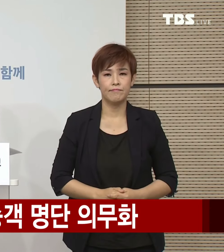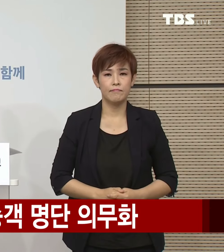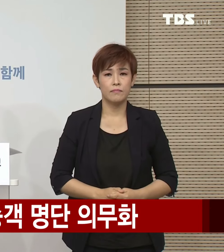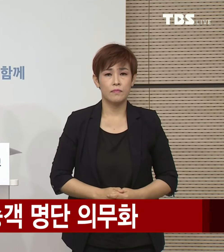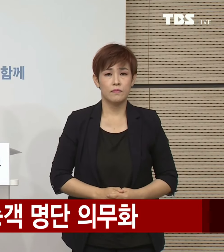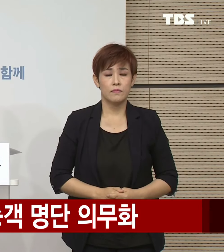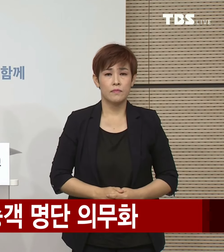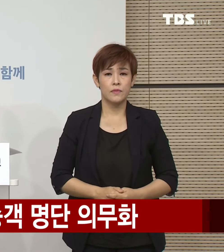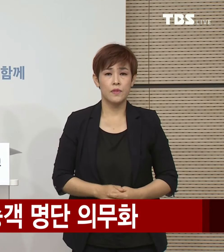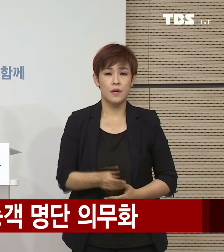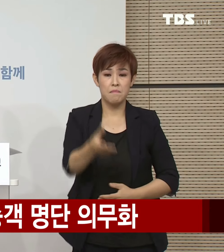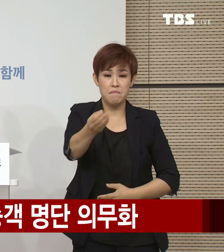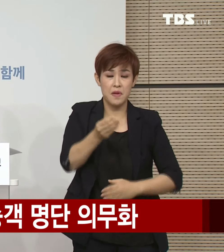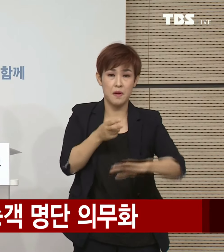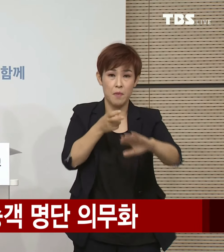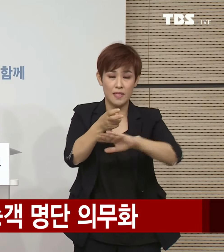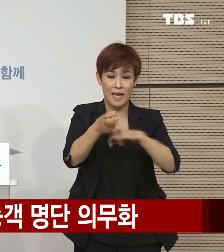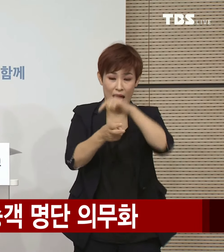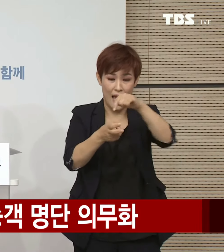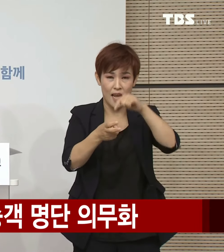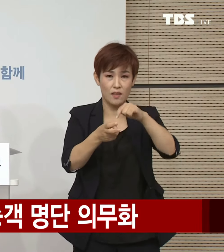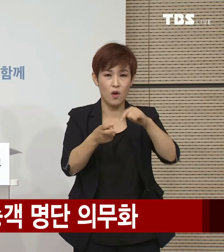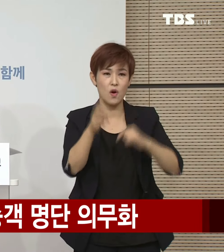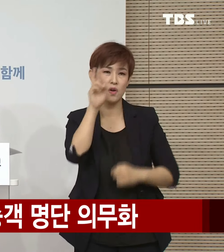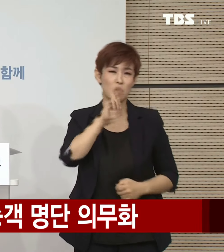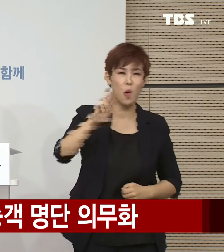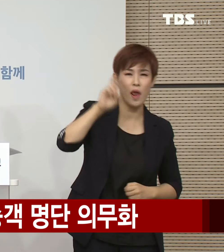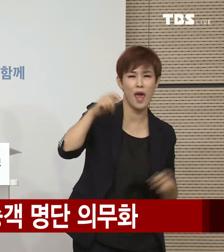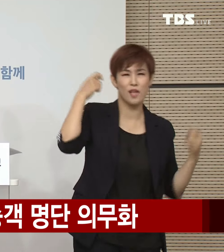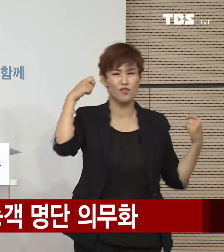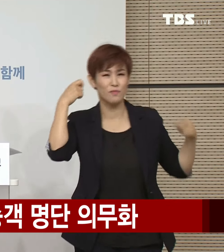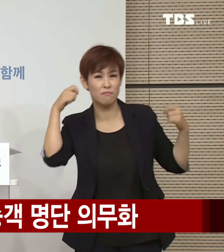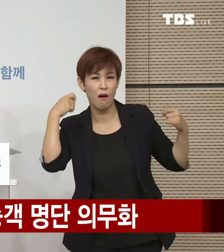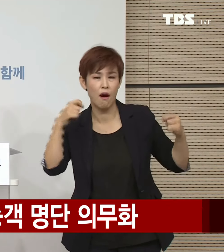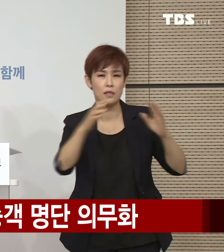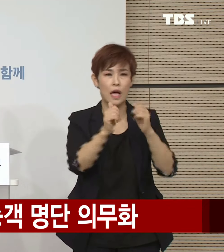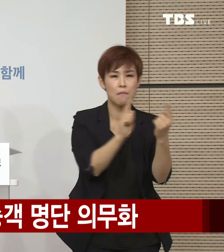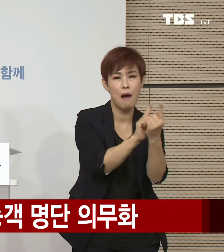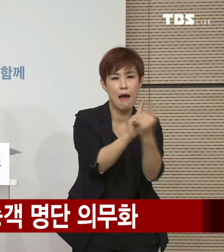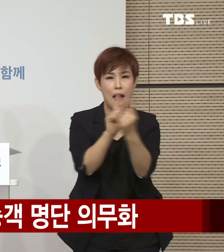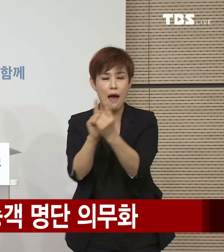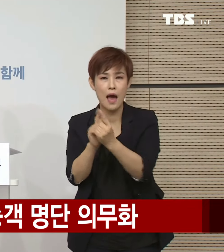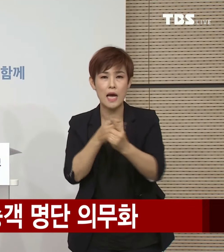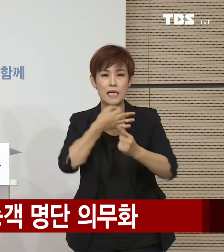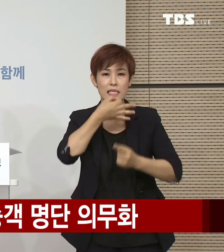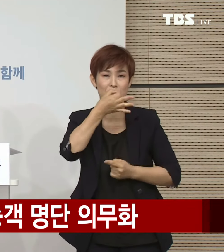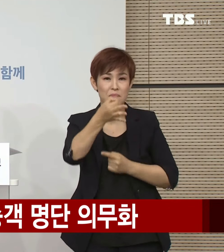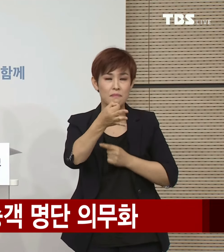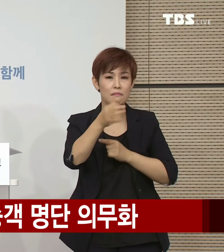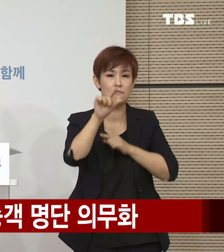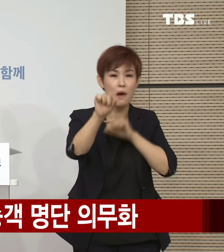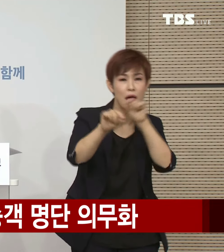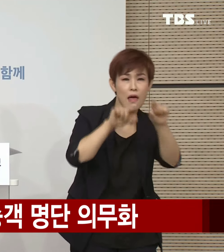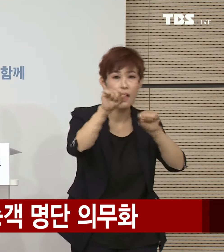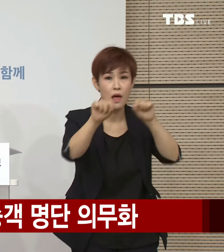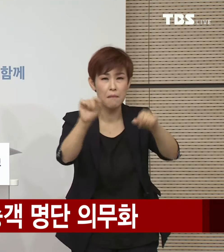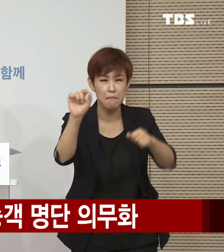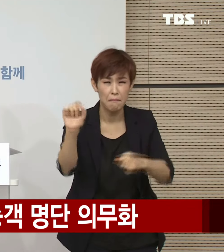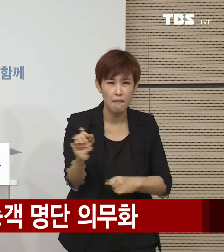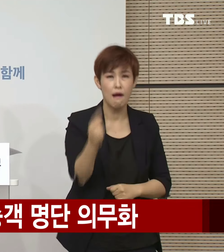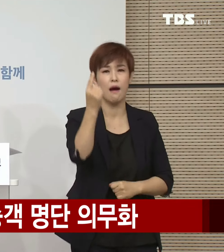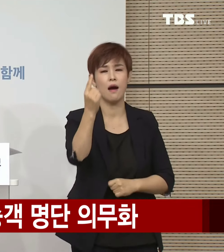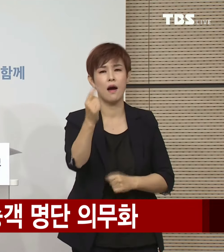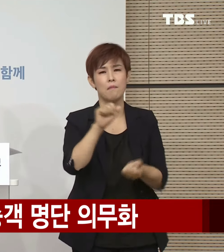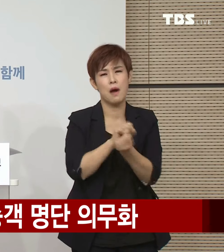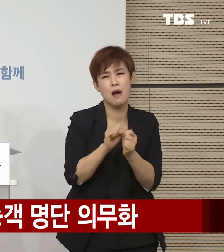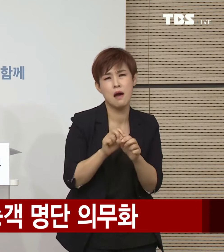아울러 전세버스 내에서의 노래와 춤과 같이 밀접 접촉과 침방울 발생으로 감염 확산의 우려가